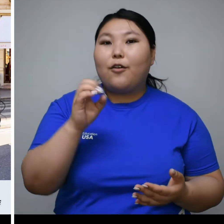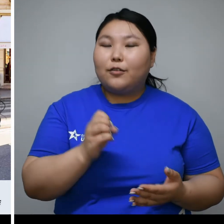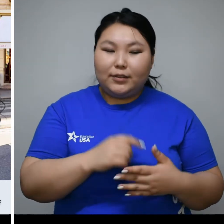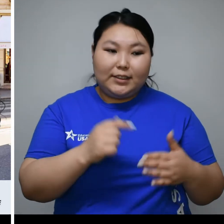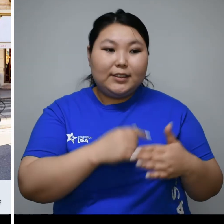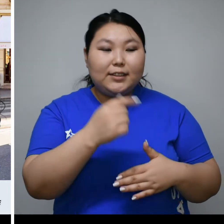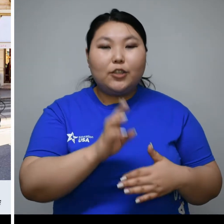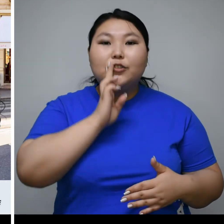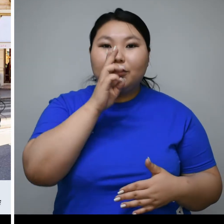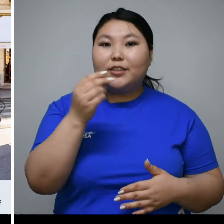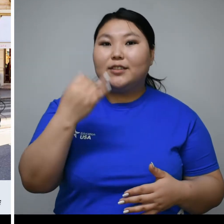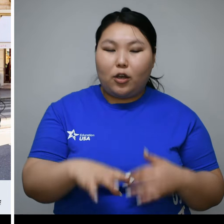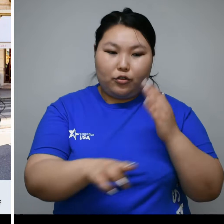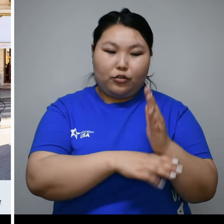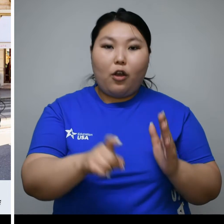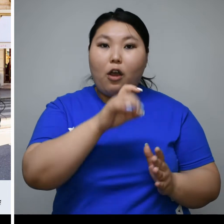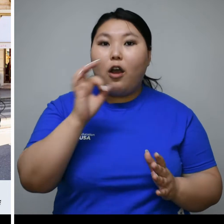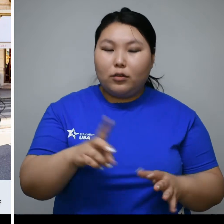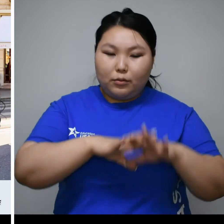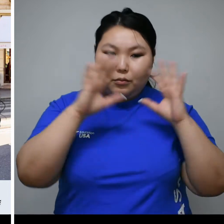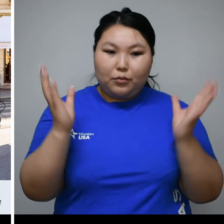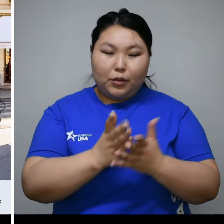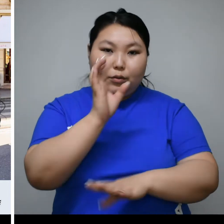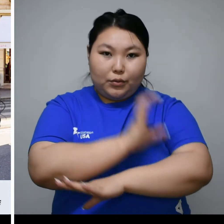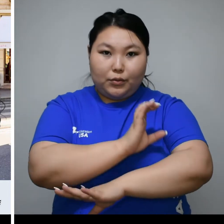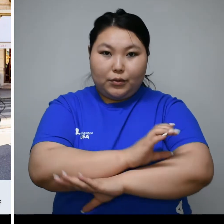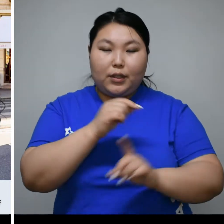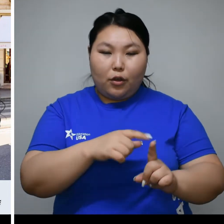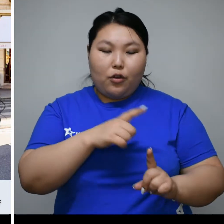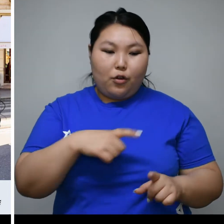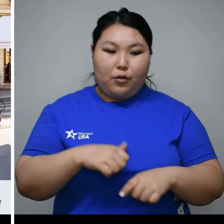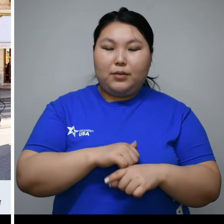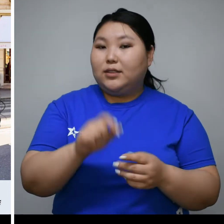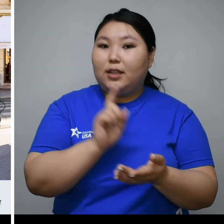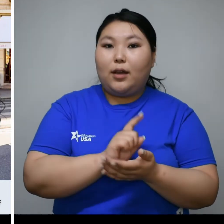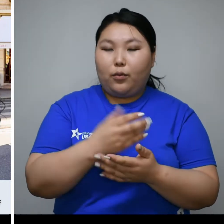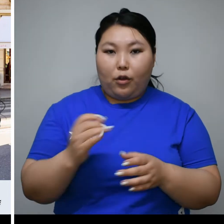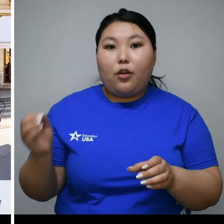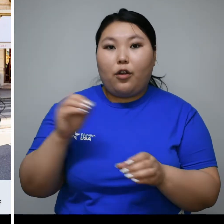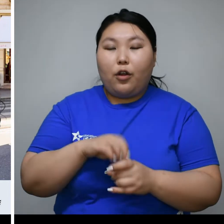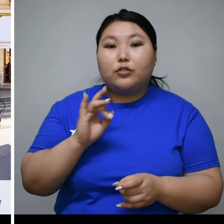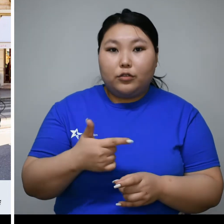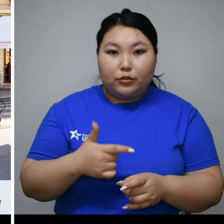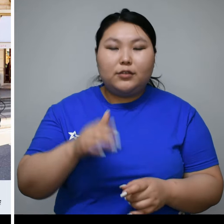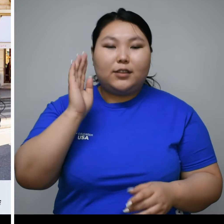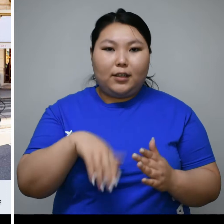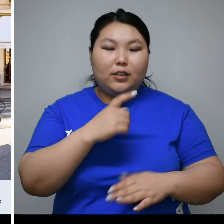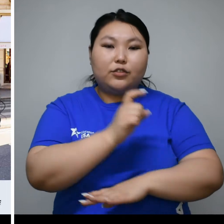гоё. Цаанаасаа өглөөний цай, өдрийн хоол бүх юмдаа сургуулаасаа ингээд өөрөө бэлтгэх шаардлагагүйгээр ордог. За